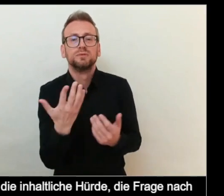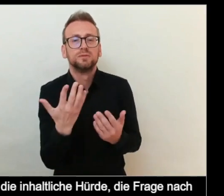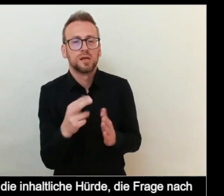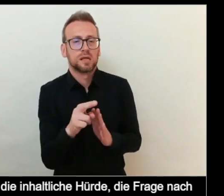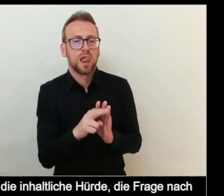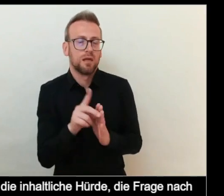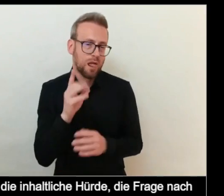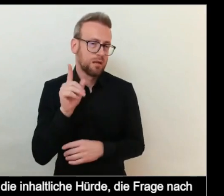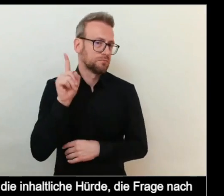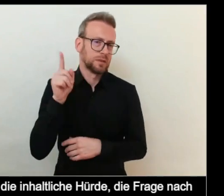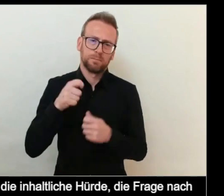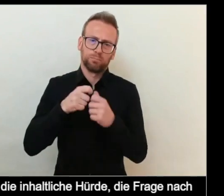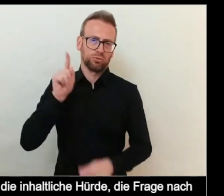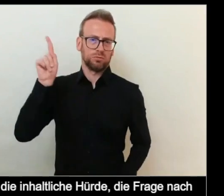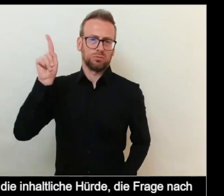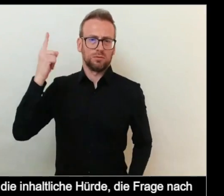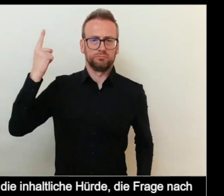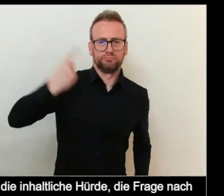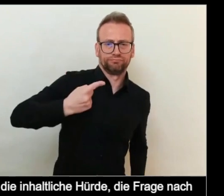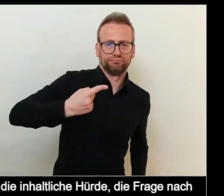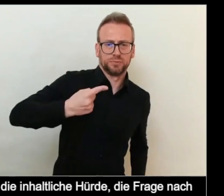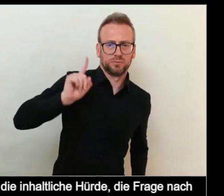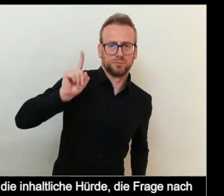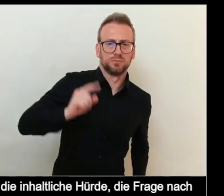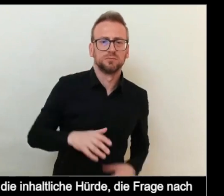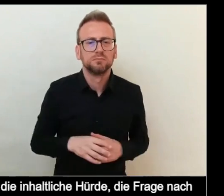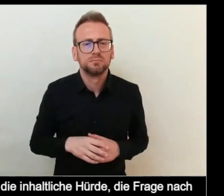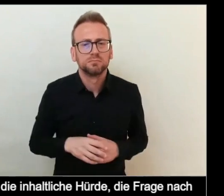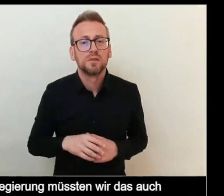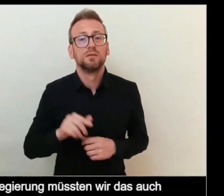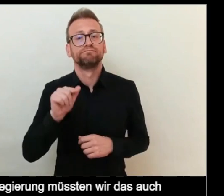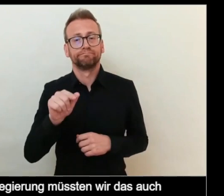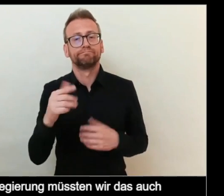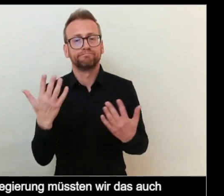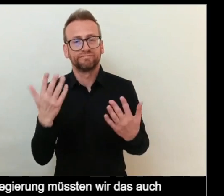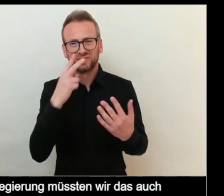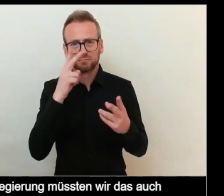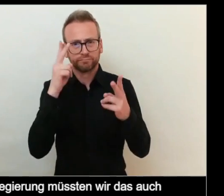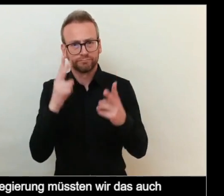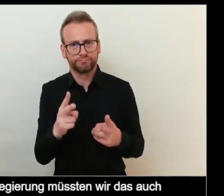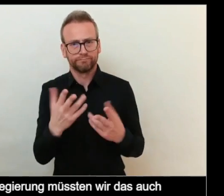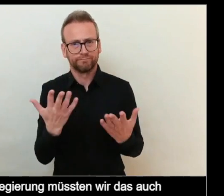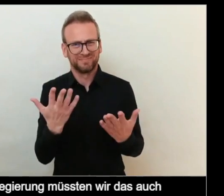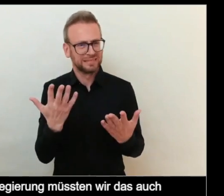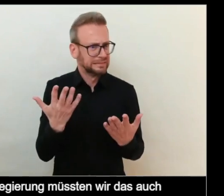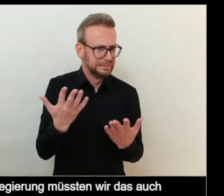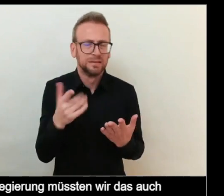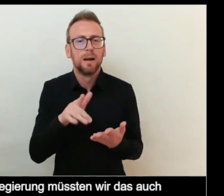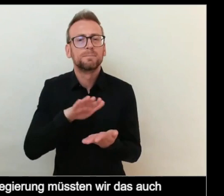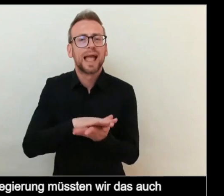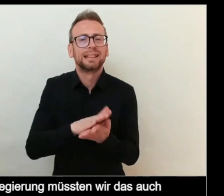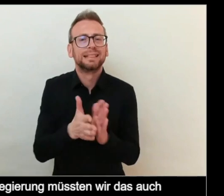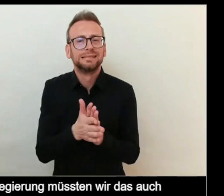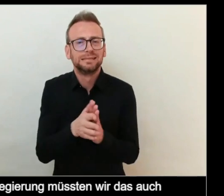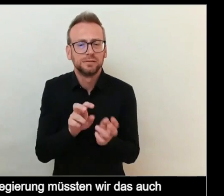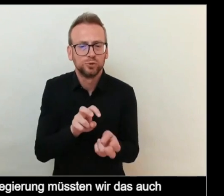Richtung Herbst zu einer ganz schwierigen Situation, was wir alle nicht hoffen und wo es momentan auch keine Hinweise gibt, aber zu einer ganz schwierigen Situation kommt,